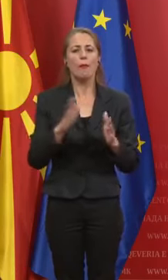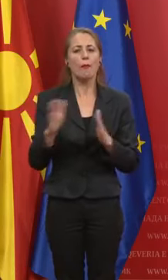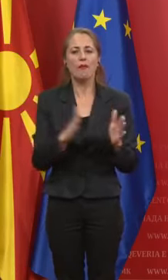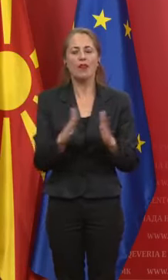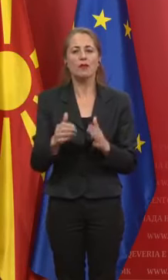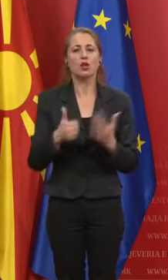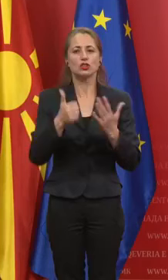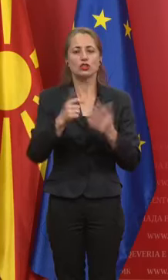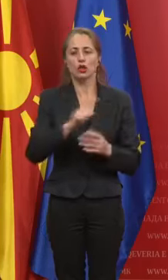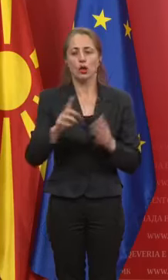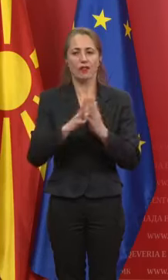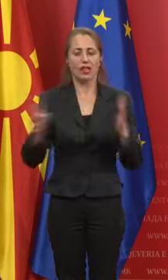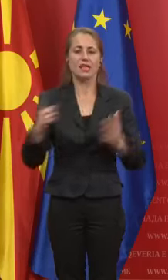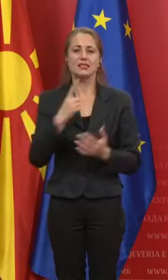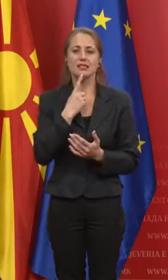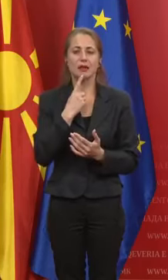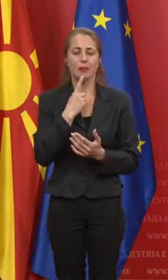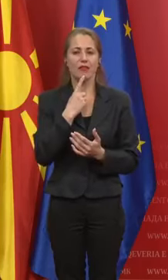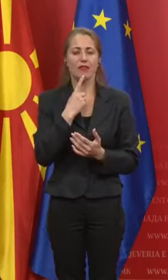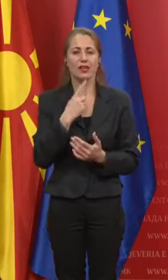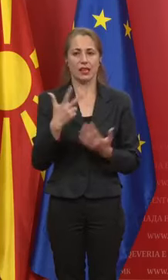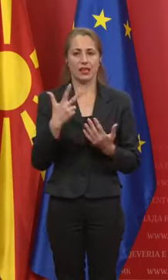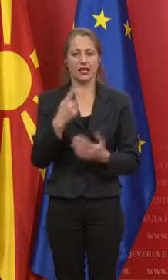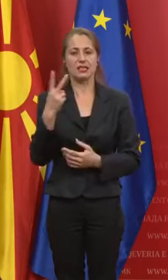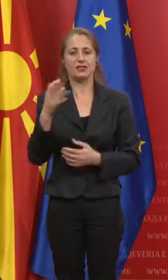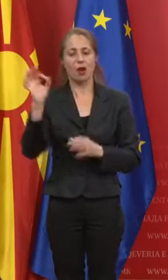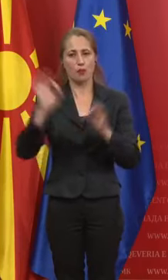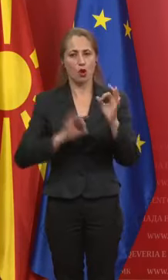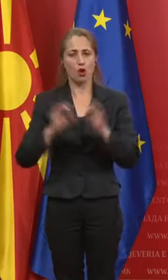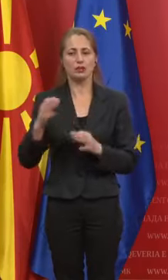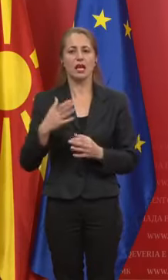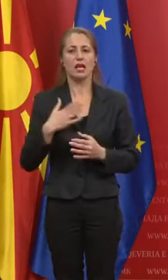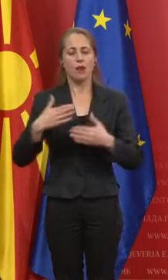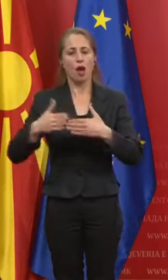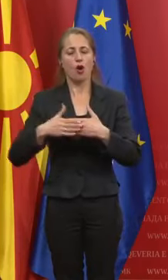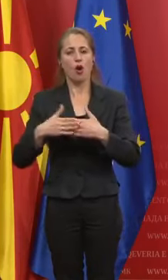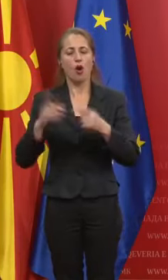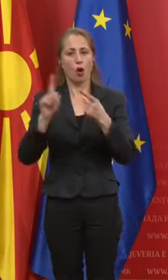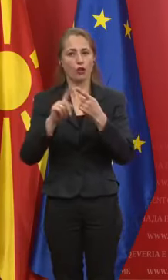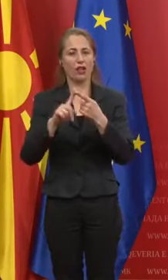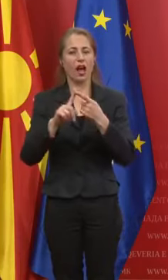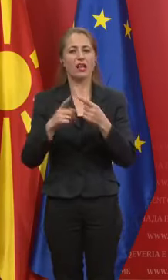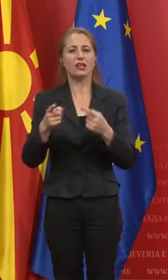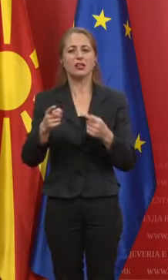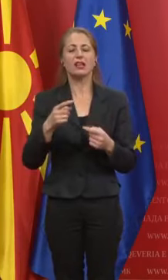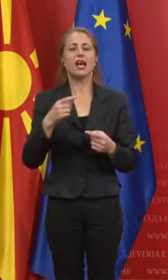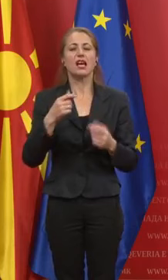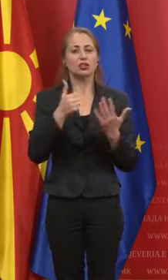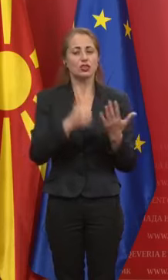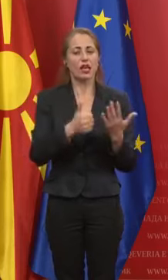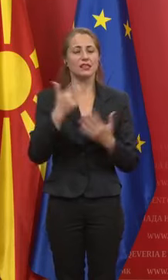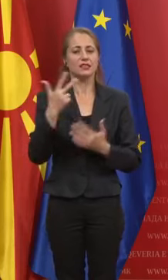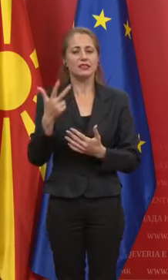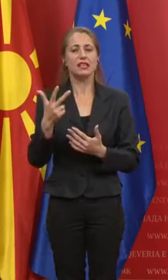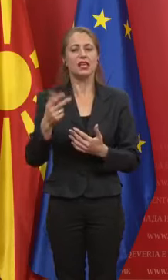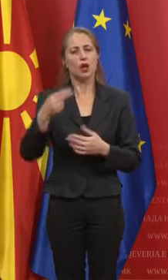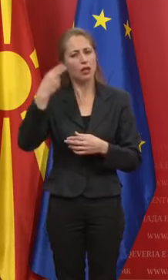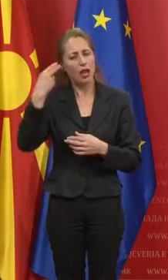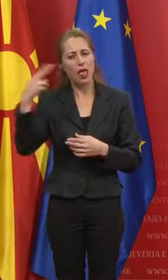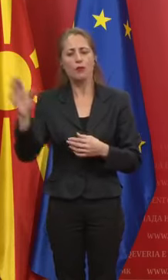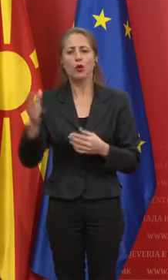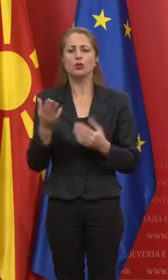до 19 септември, 32% имале контакт со потврден случај, 63,3% се од